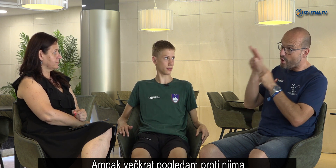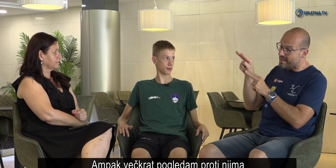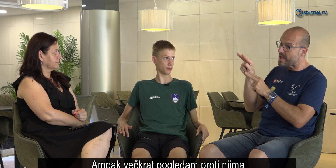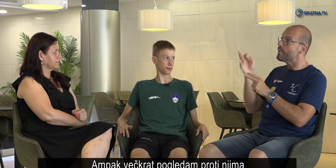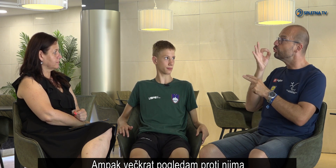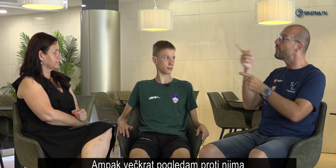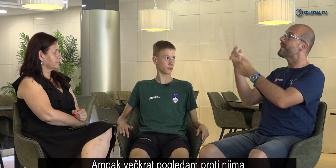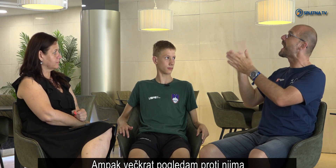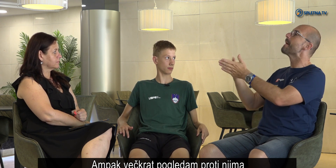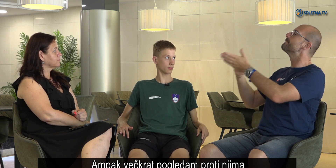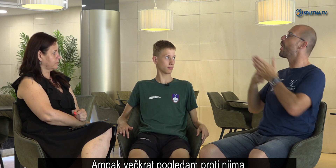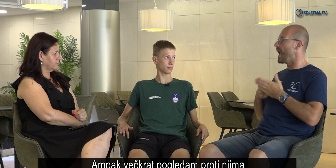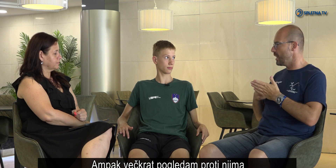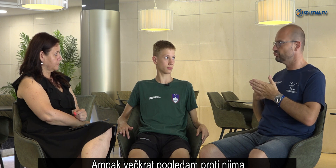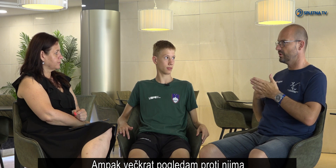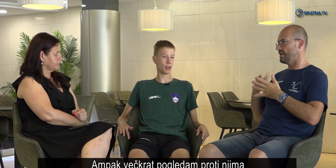pokažeta.